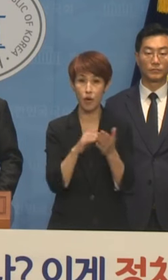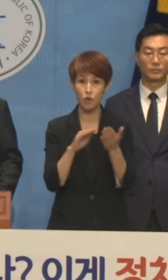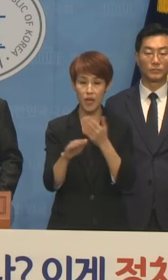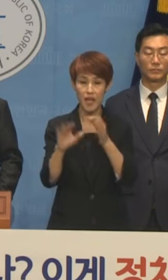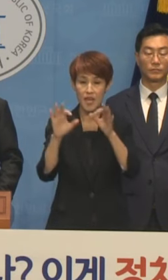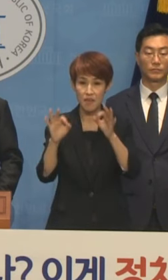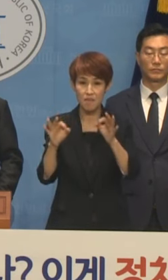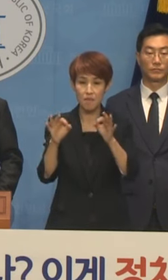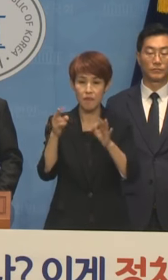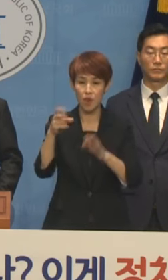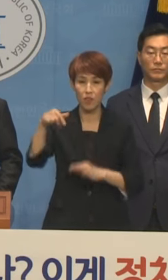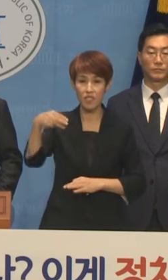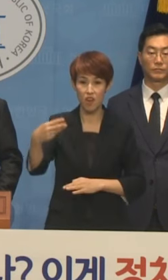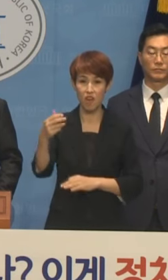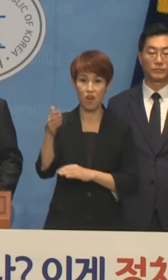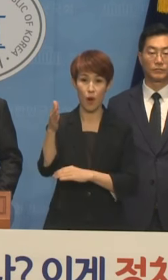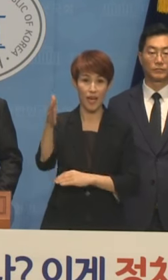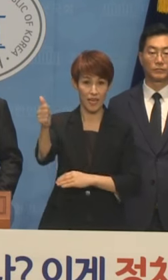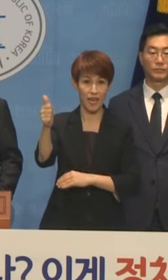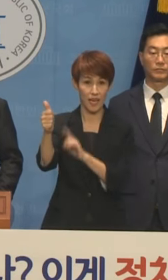김영철 반부패 1과장이